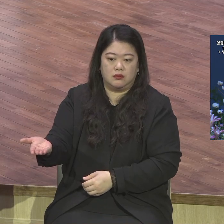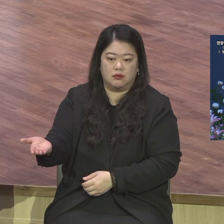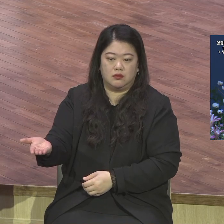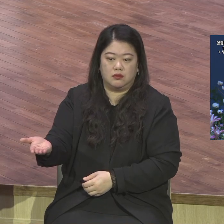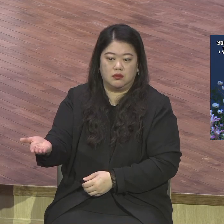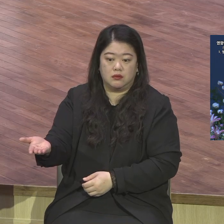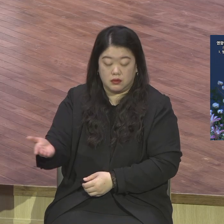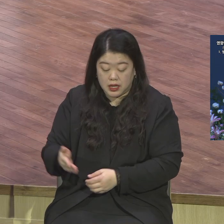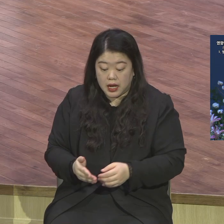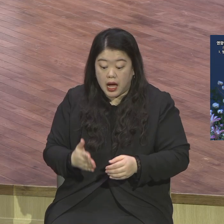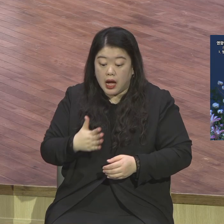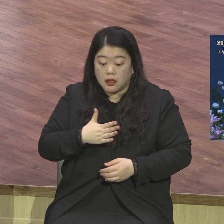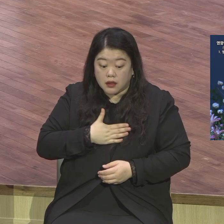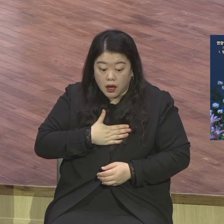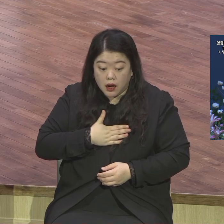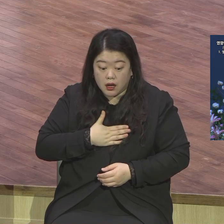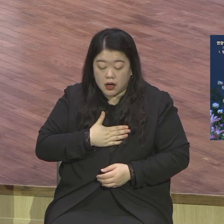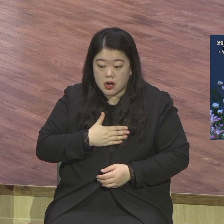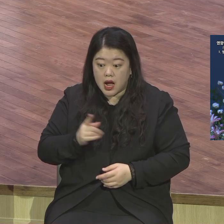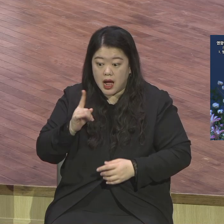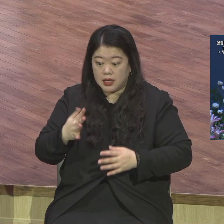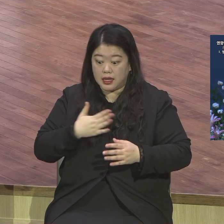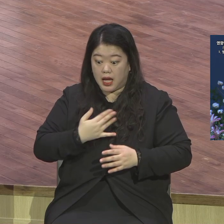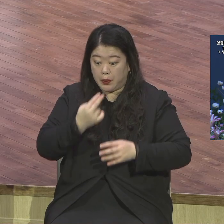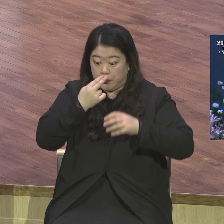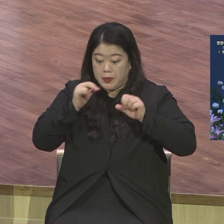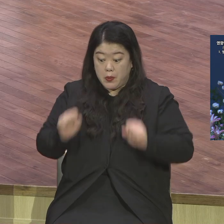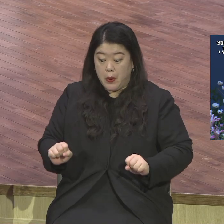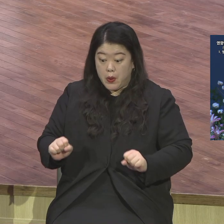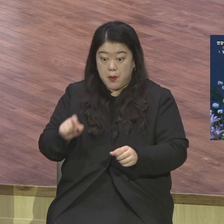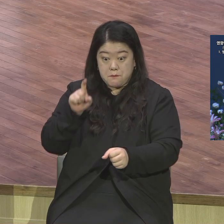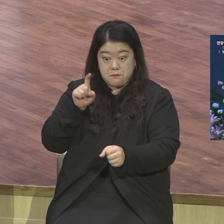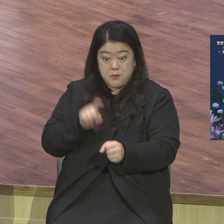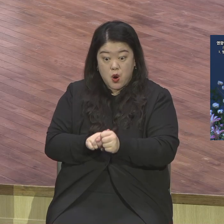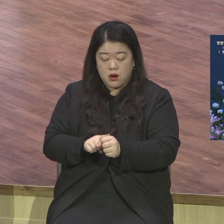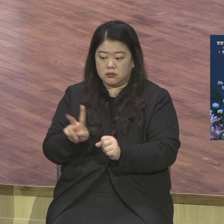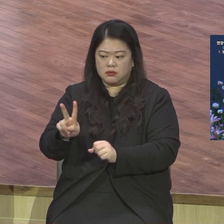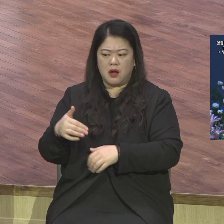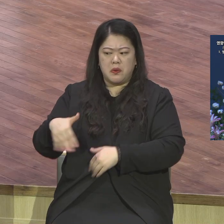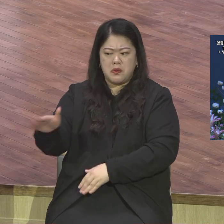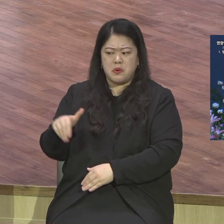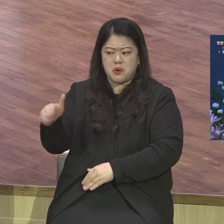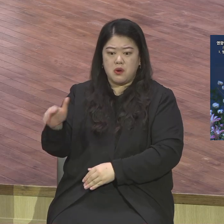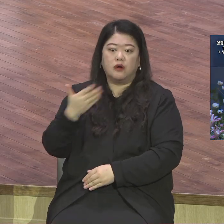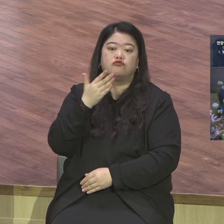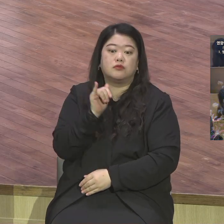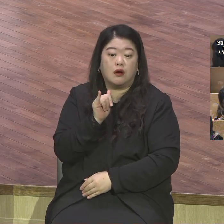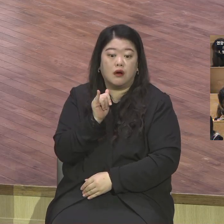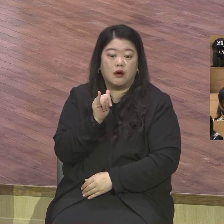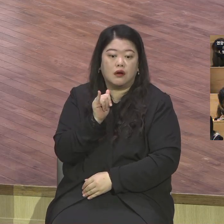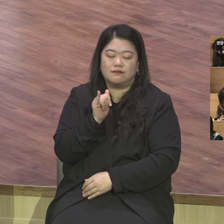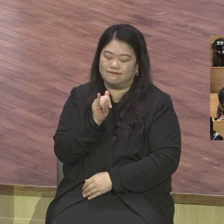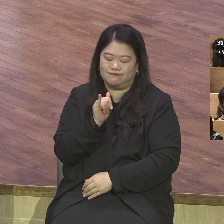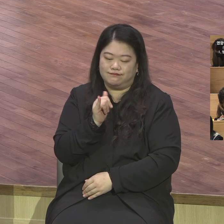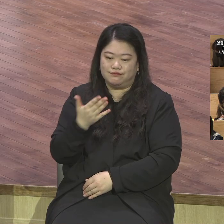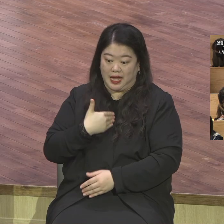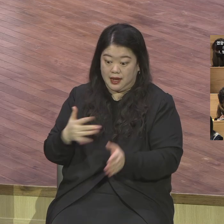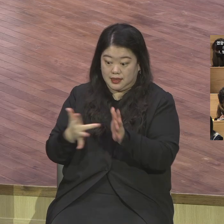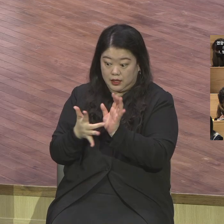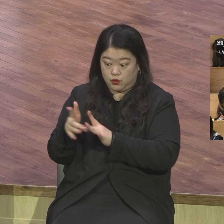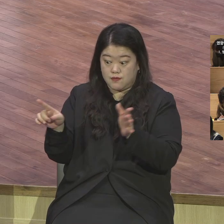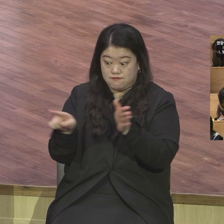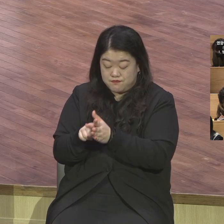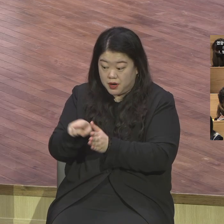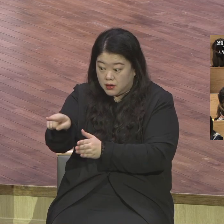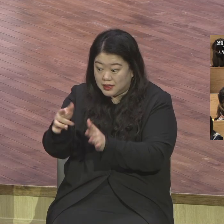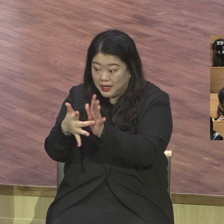믿음은 행함과 연결이 될 때 산 믿음 살아 있는 믿음이 된다라는 것입니다.